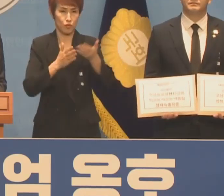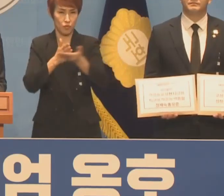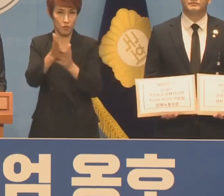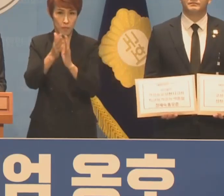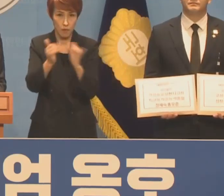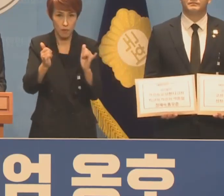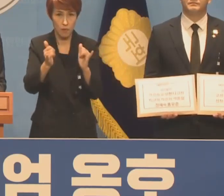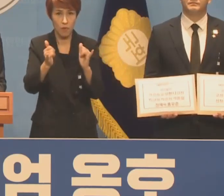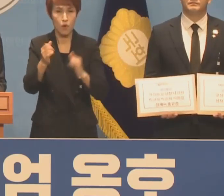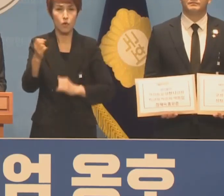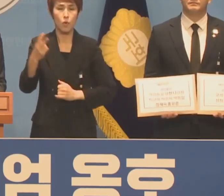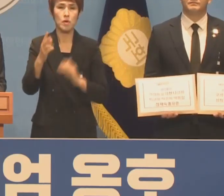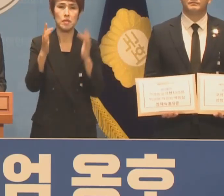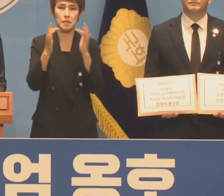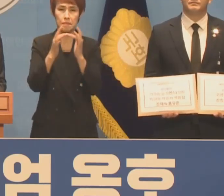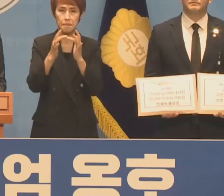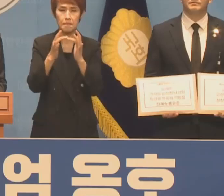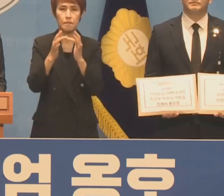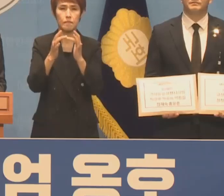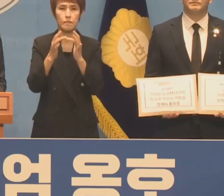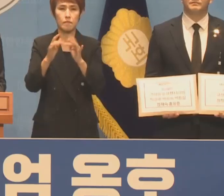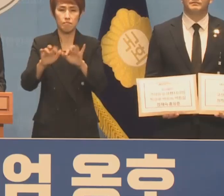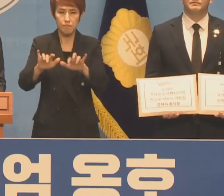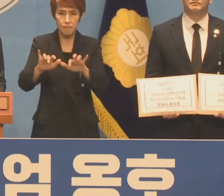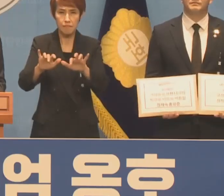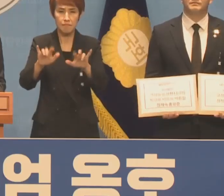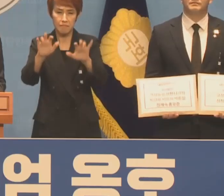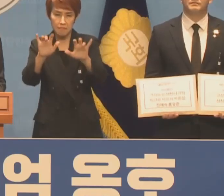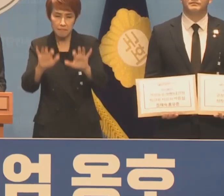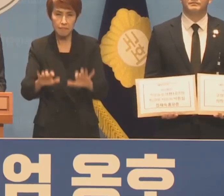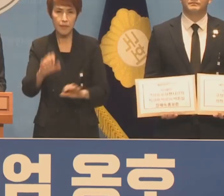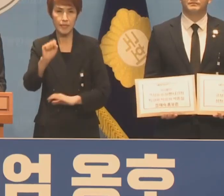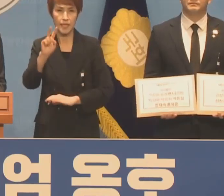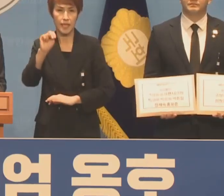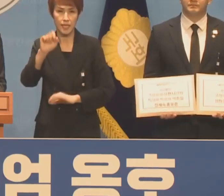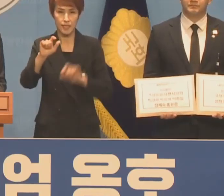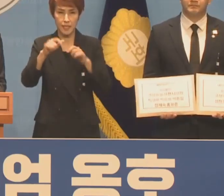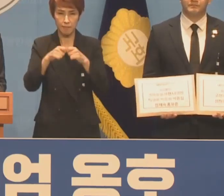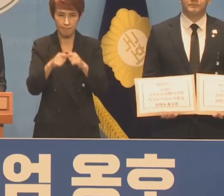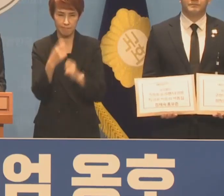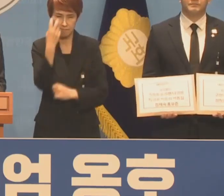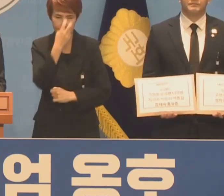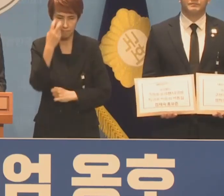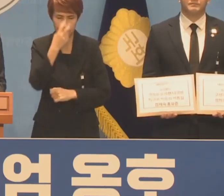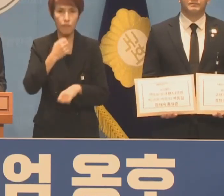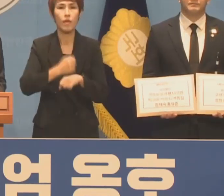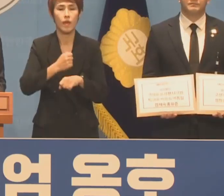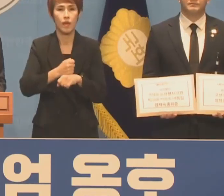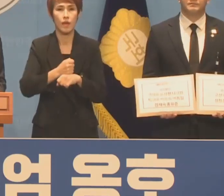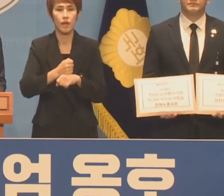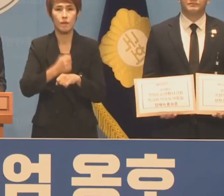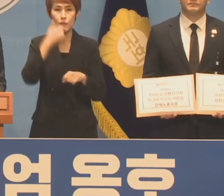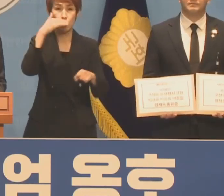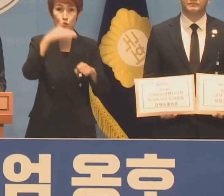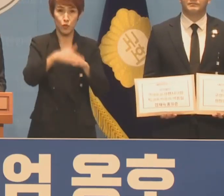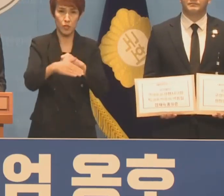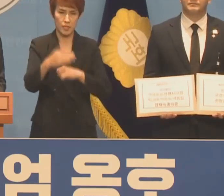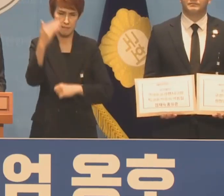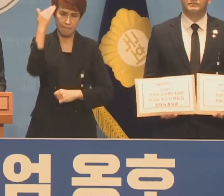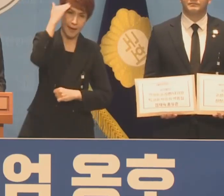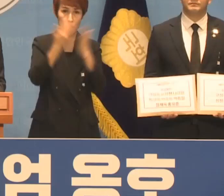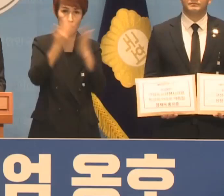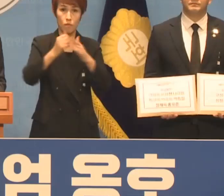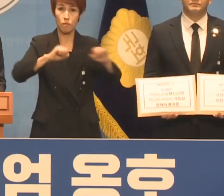아니라 온라인 커뮤니티, 댓글, SNS 등을 면밀히 모니터링하여 민주주의를 위협하는